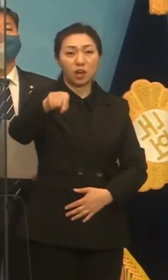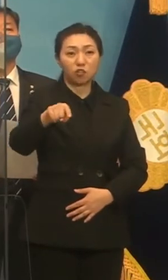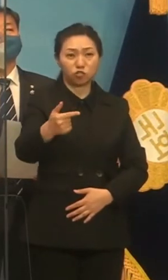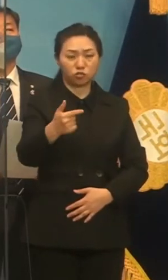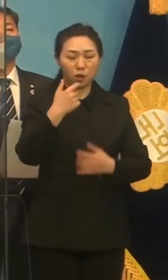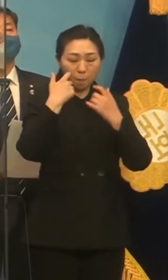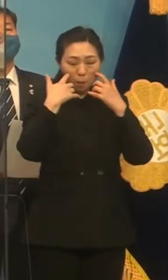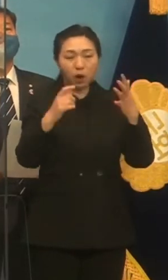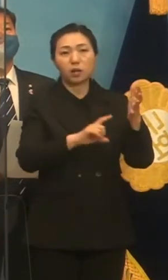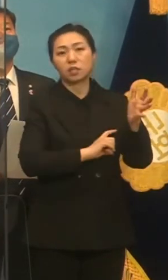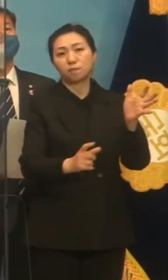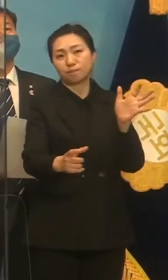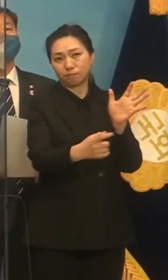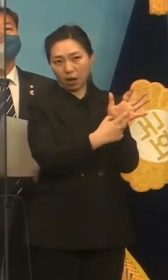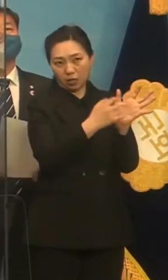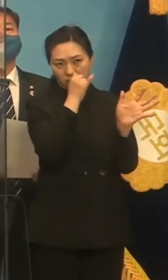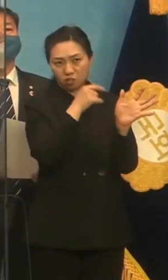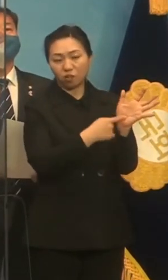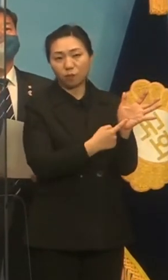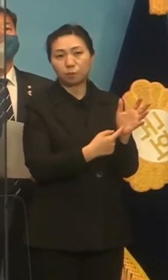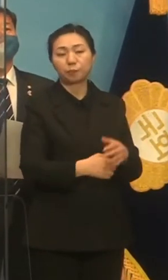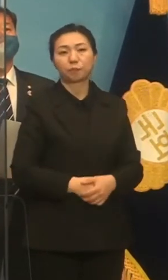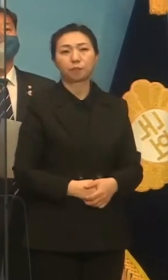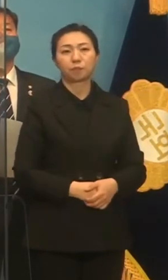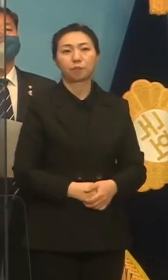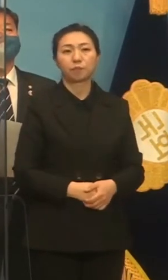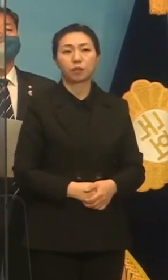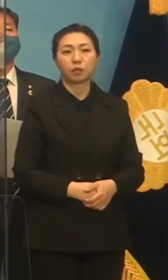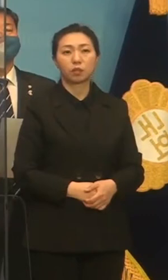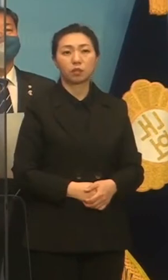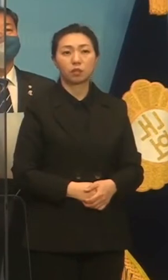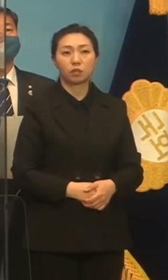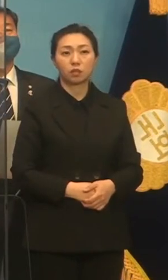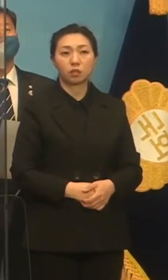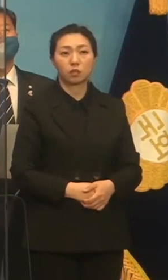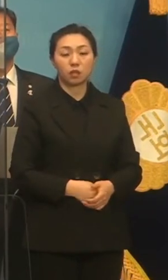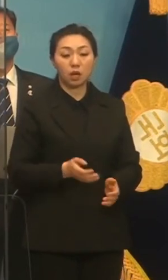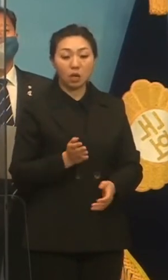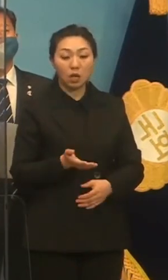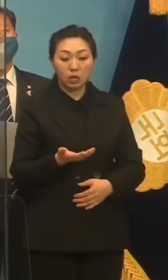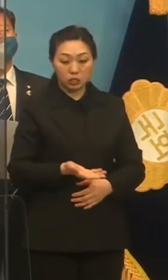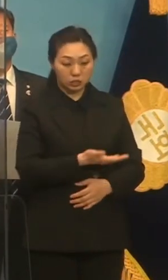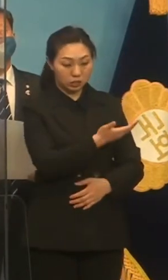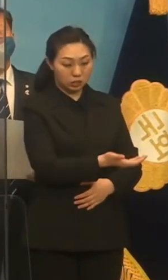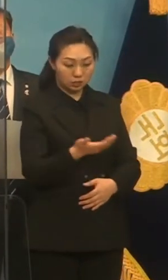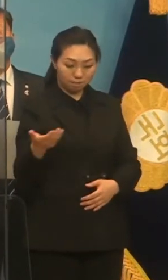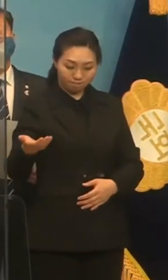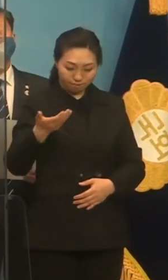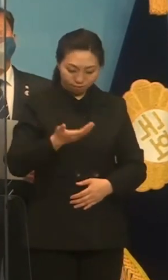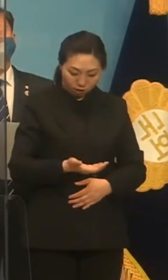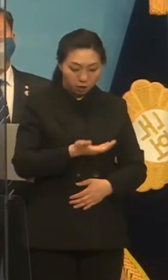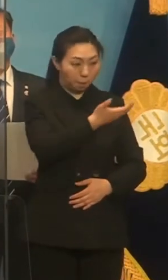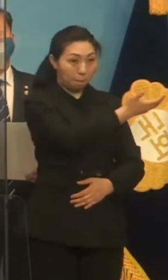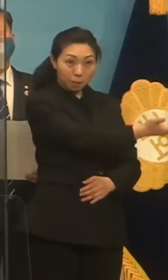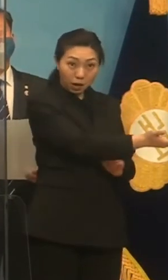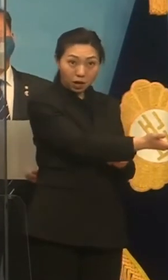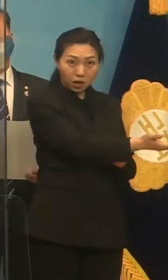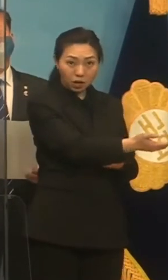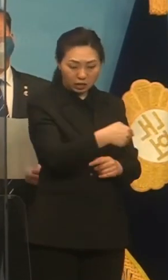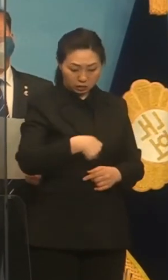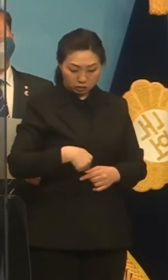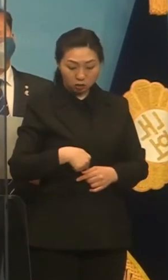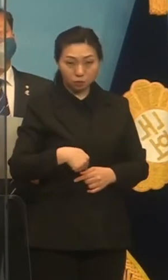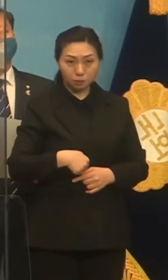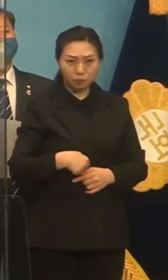떠오릅니다 아 이 정작 될 고생을 싫어 아니 연기 들어 있는 서류를 수 없는